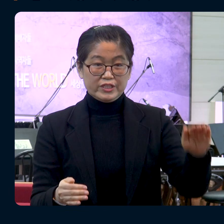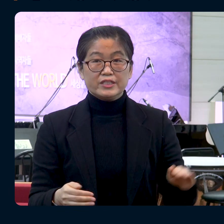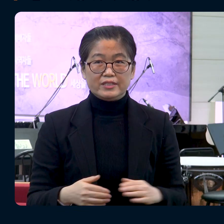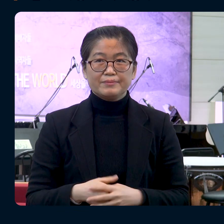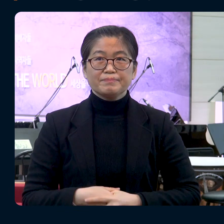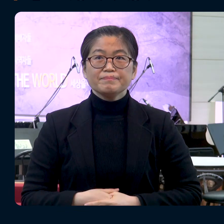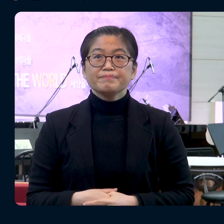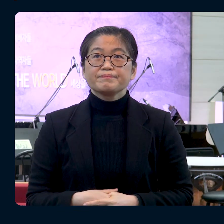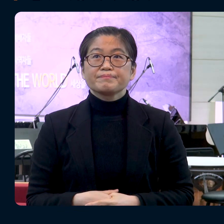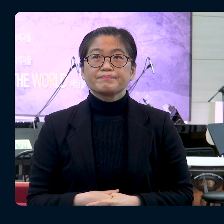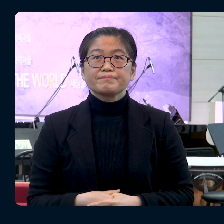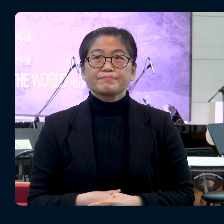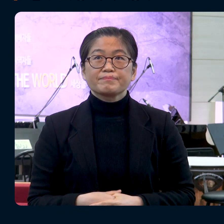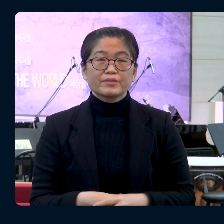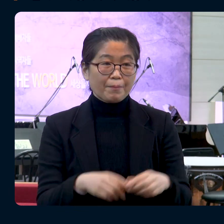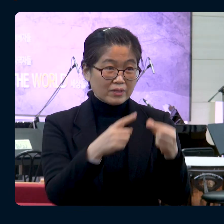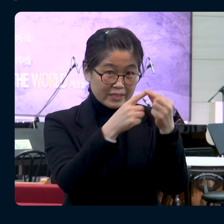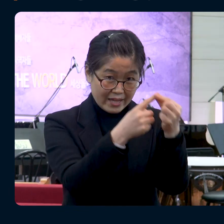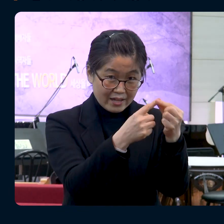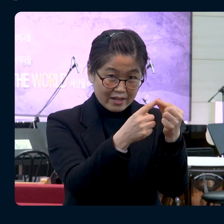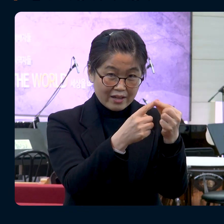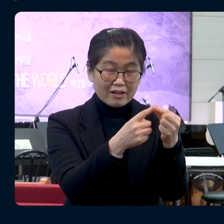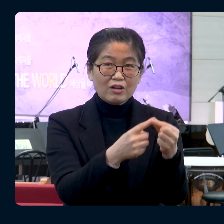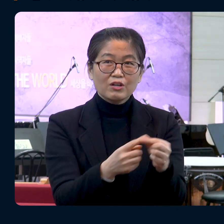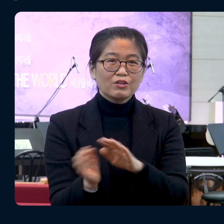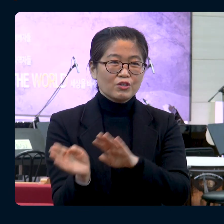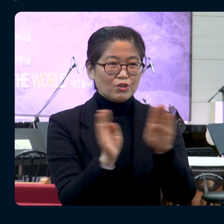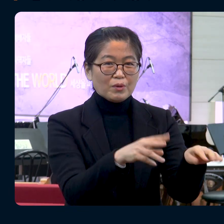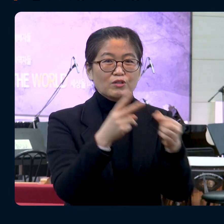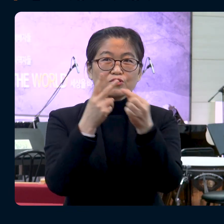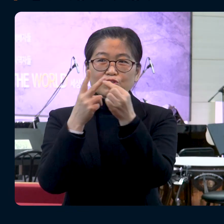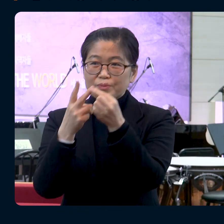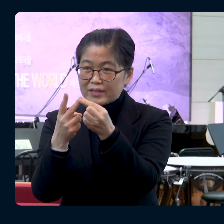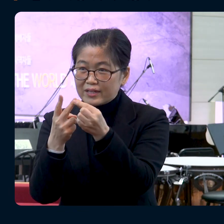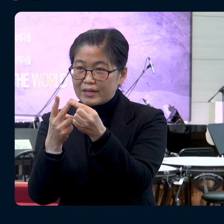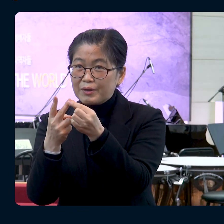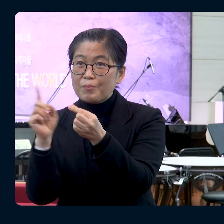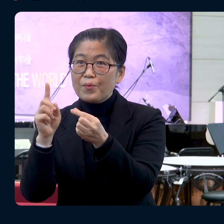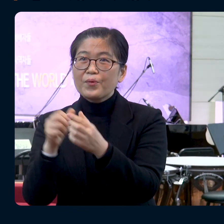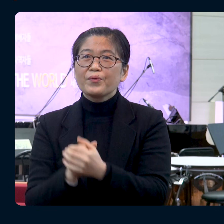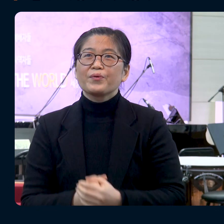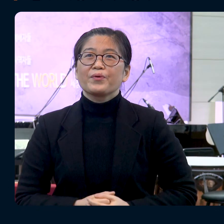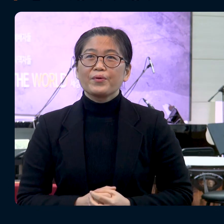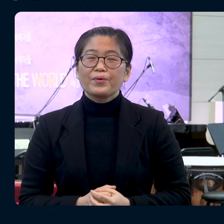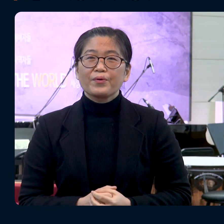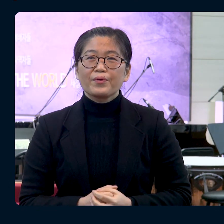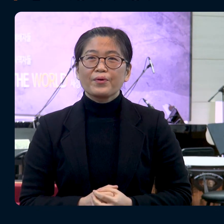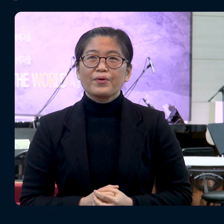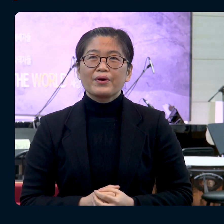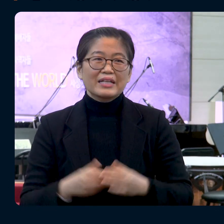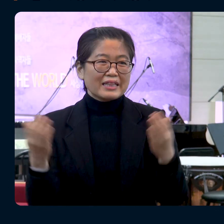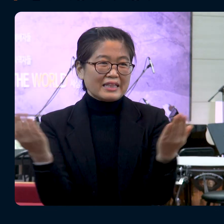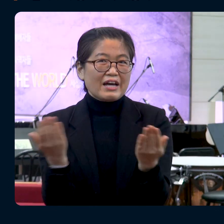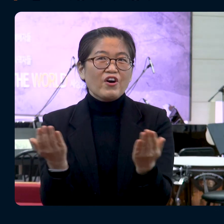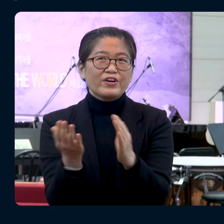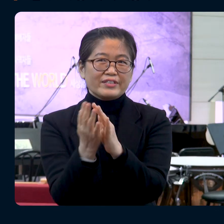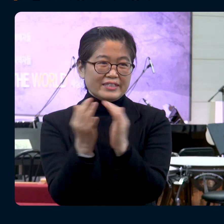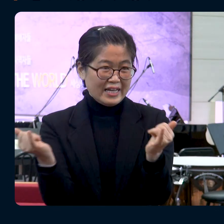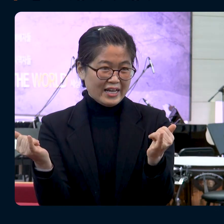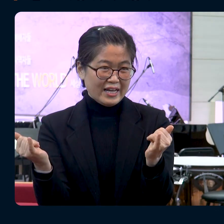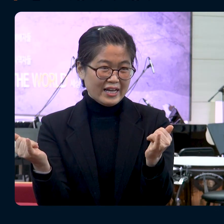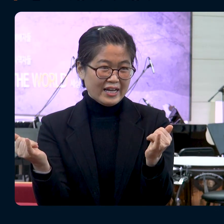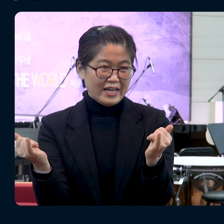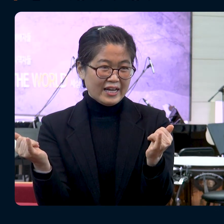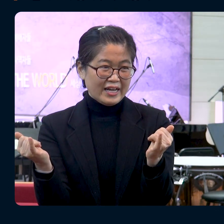입은 자들이다 라고 하는 것을 첫 번째로. 그리고 두 번째는 여기 보는 것처럼 이제 사역자들입니다.